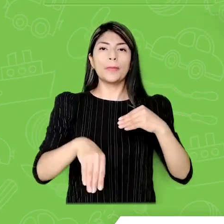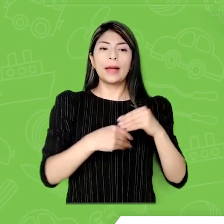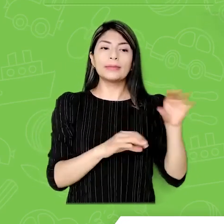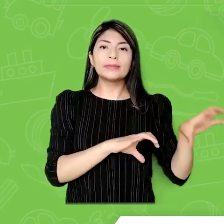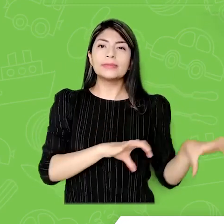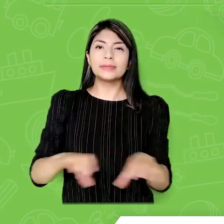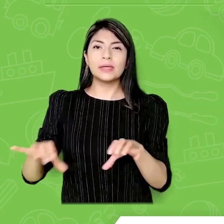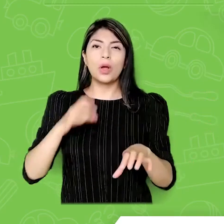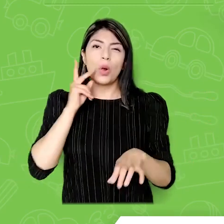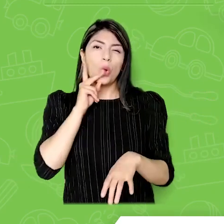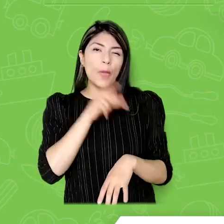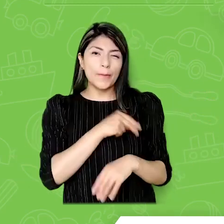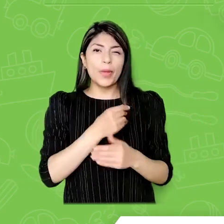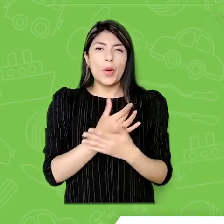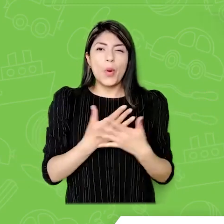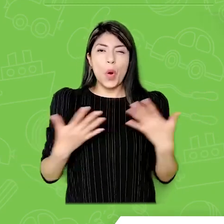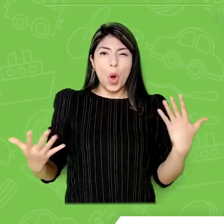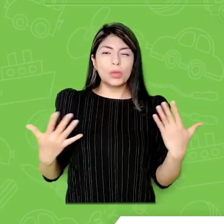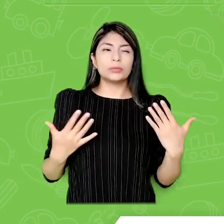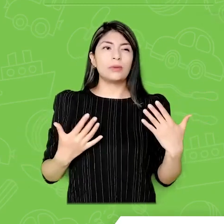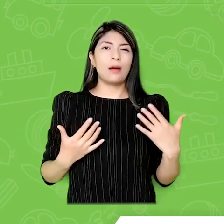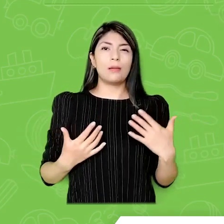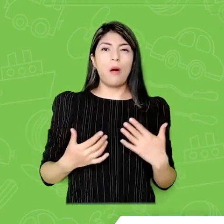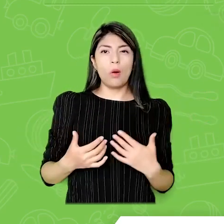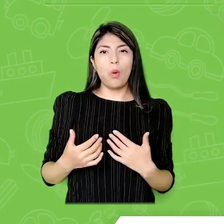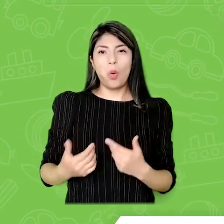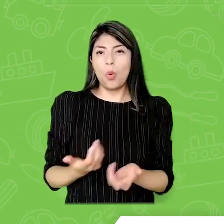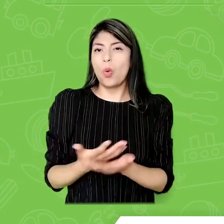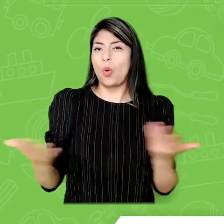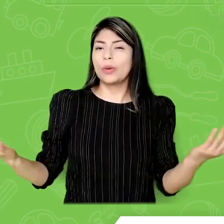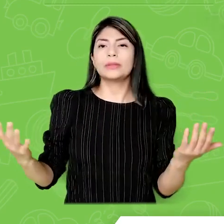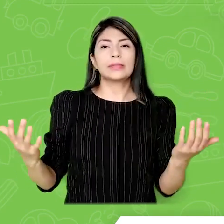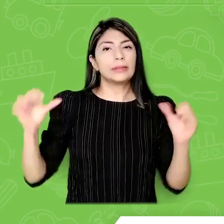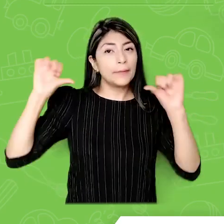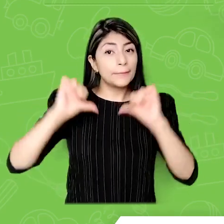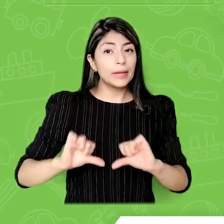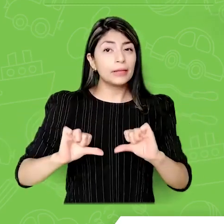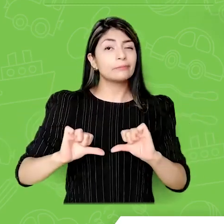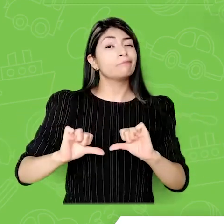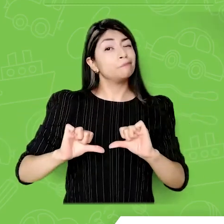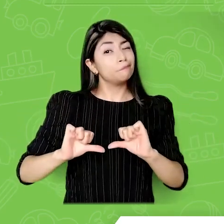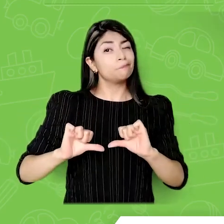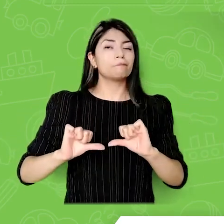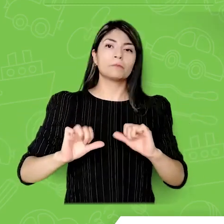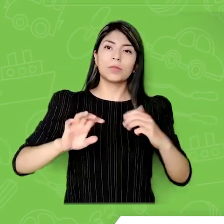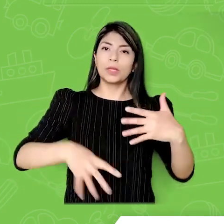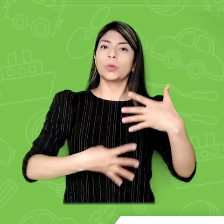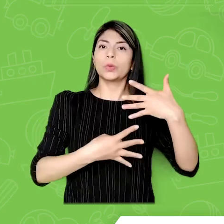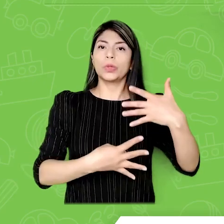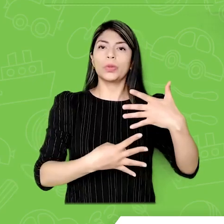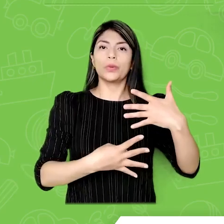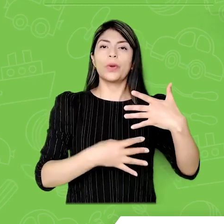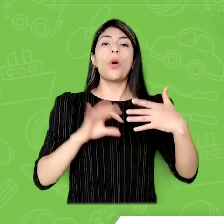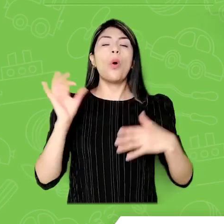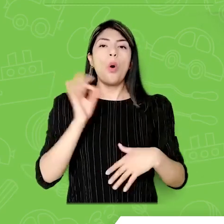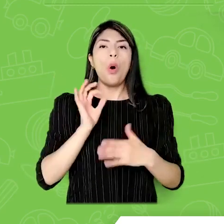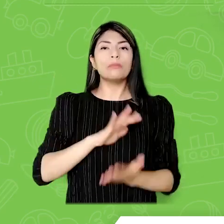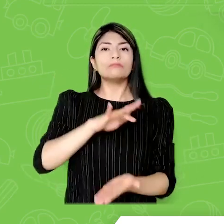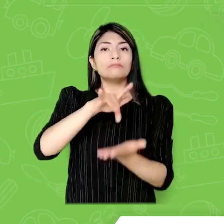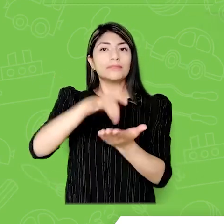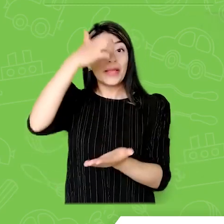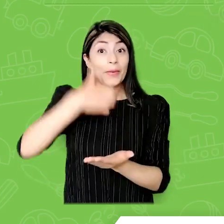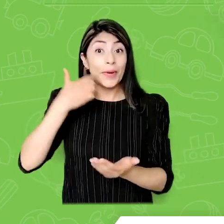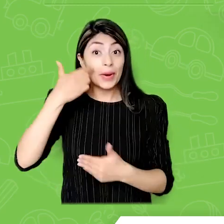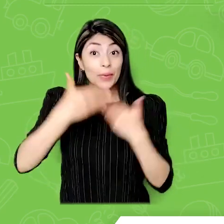de selección. 9. Presentarse en estado de embriaguez o bajo los efectos de sustancias psicoactivas a las